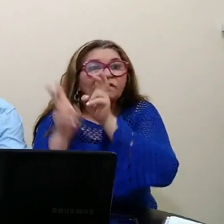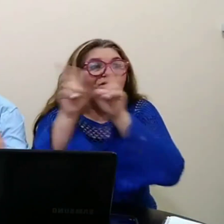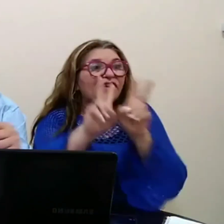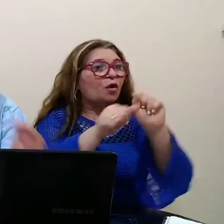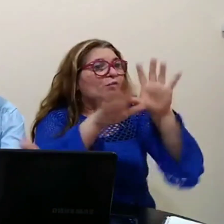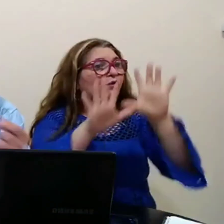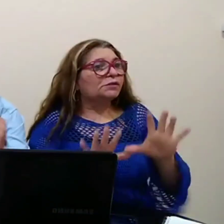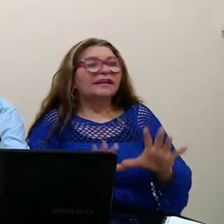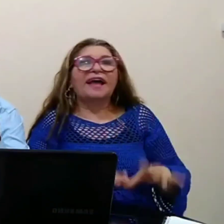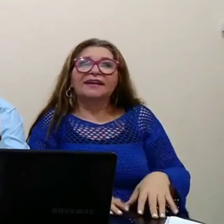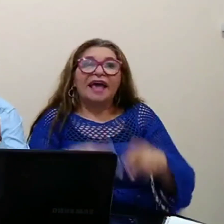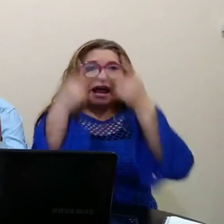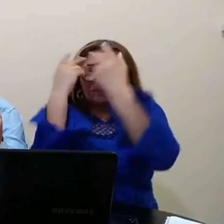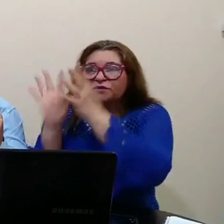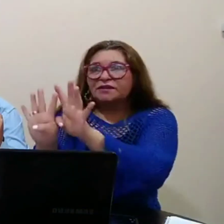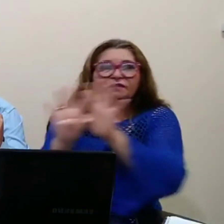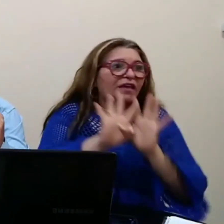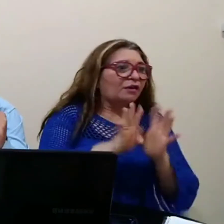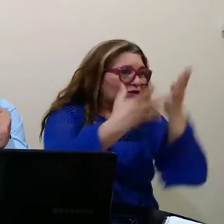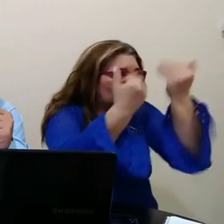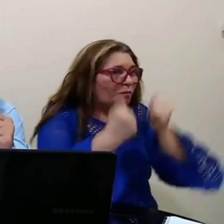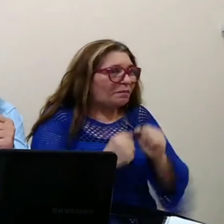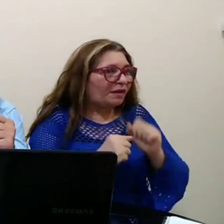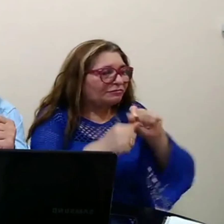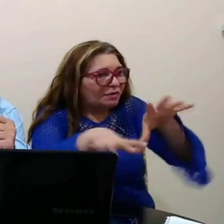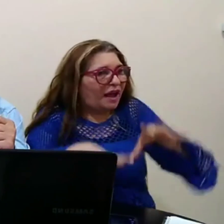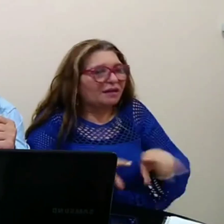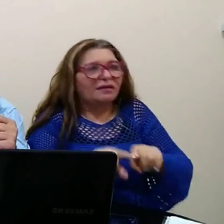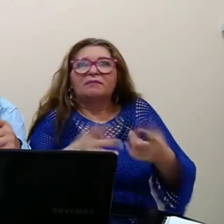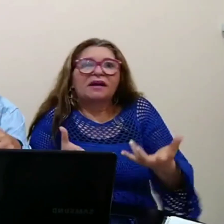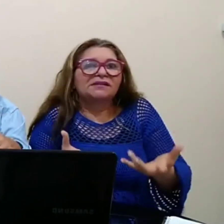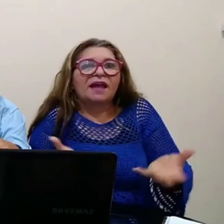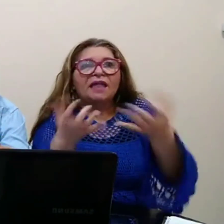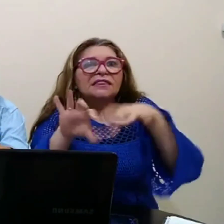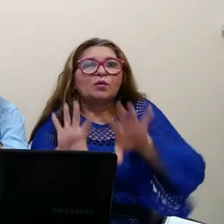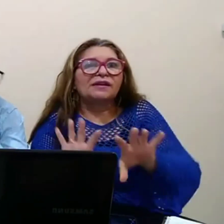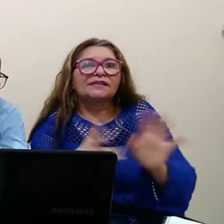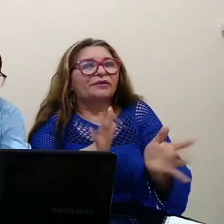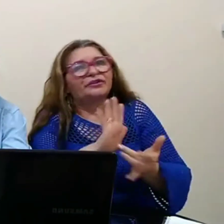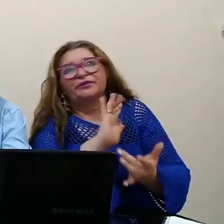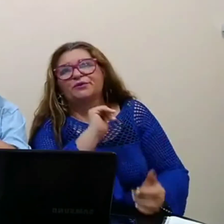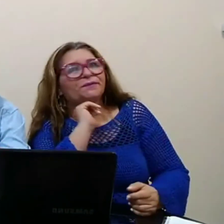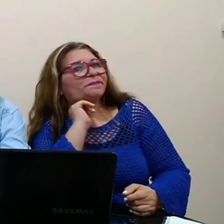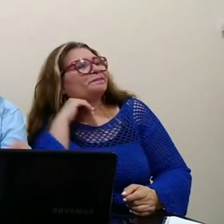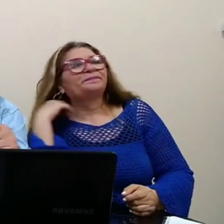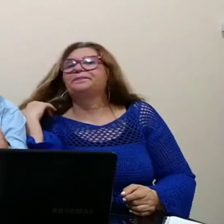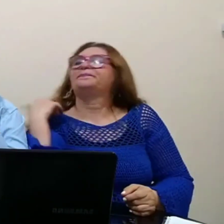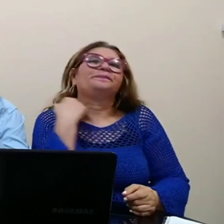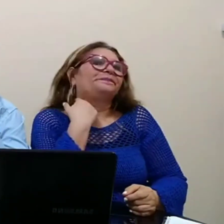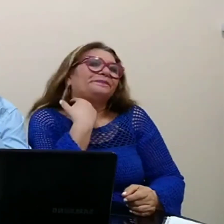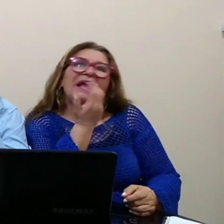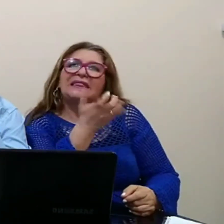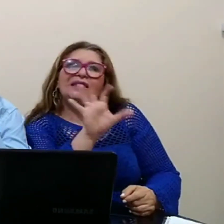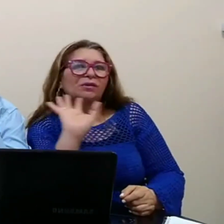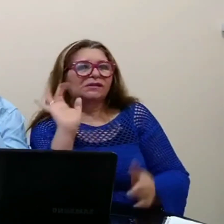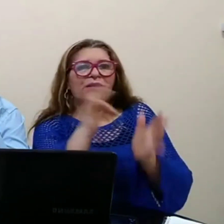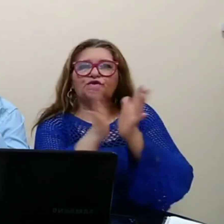vieram souberam do milagre. Mas mesmo assim, eles preferiram não querer Jesus.